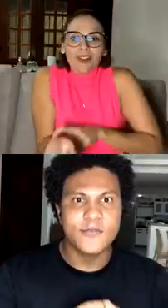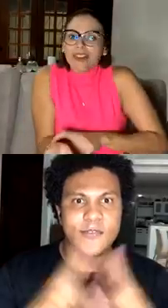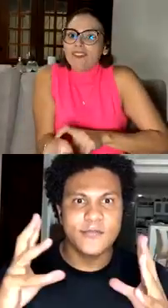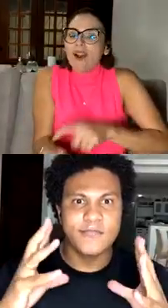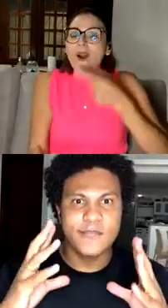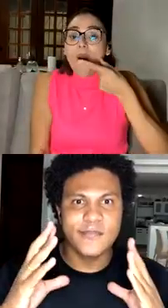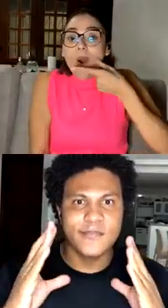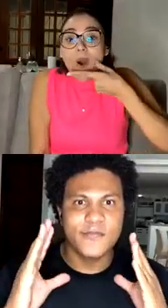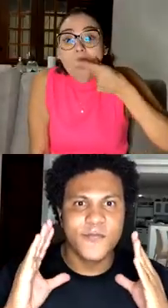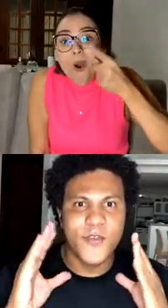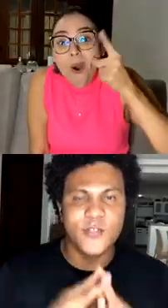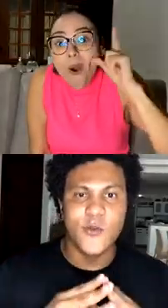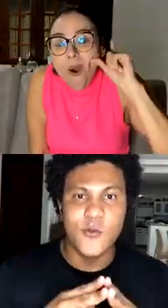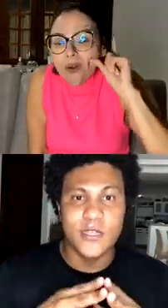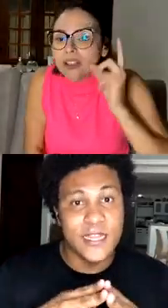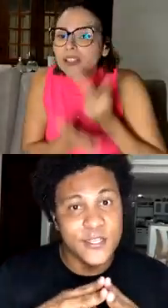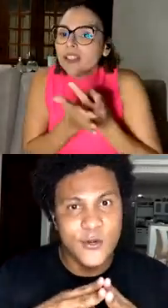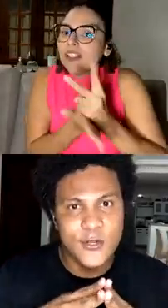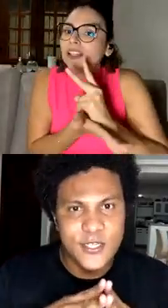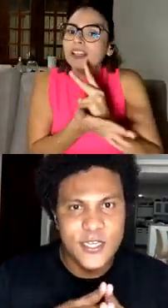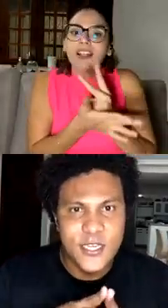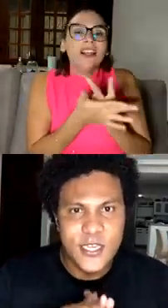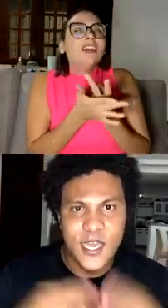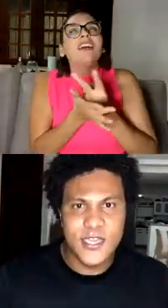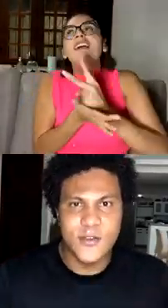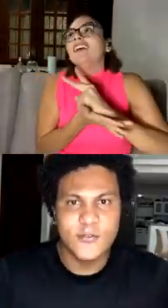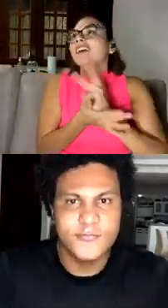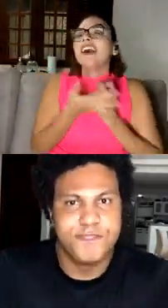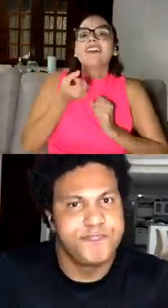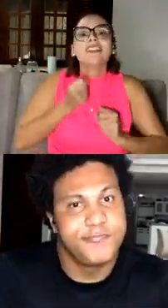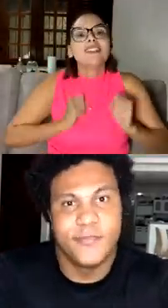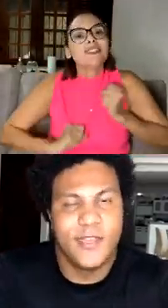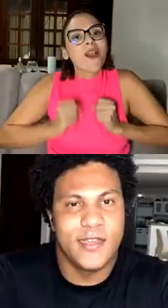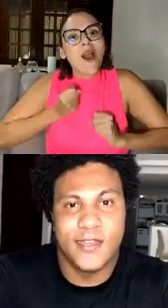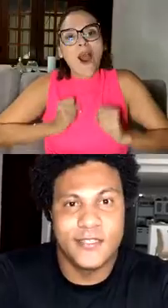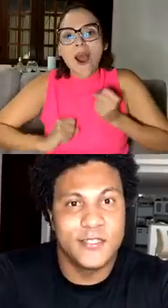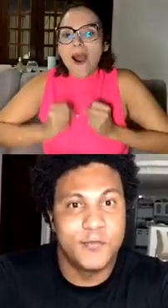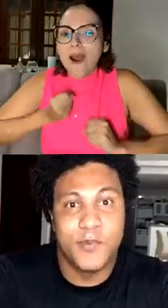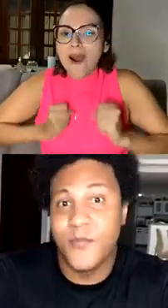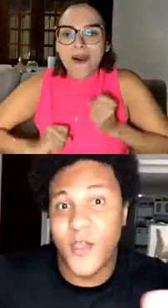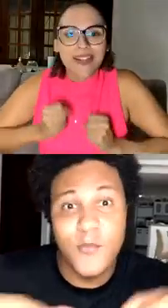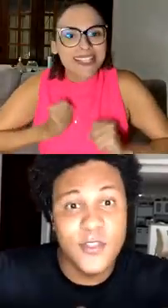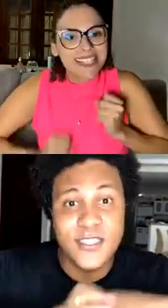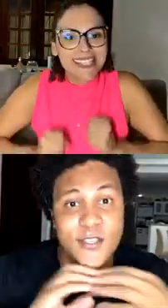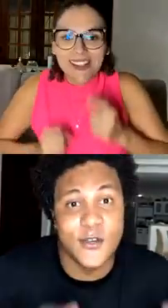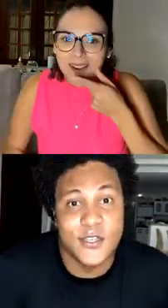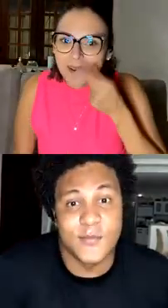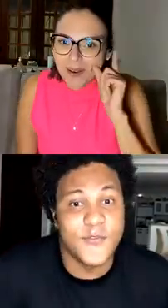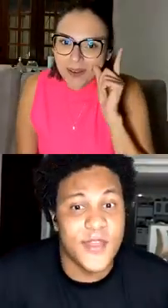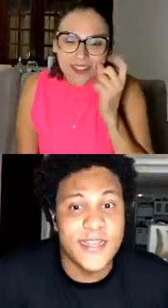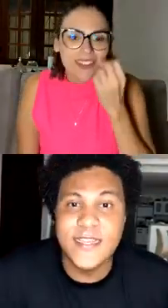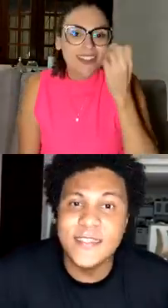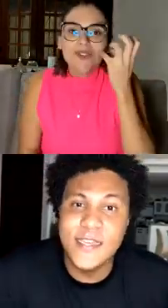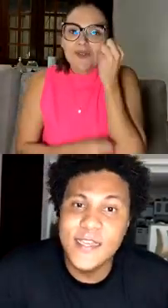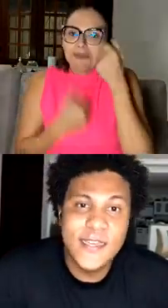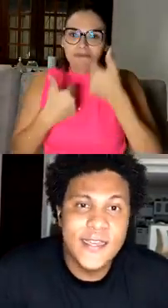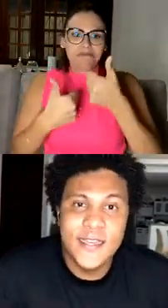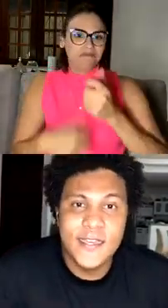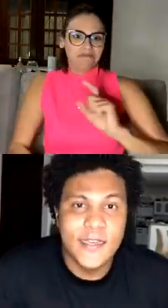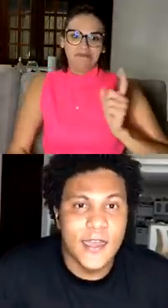Então, fechou a data de hoje, e aí eu fiquei muito ansioso, muito